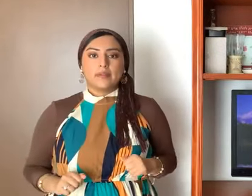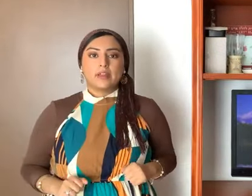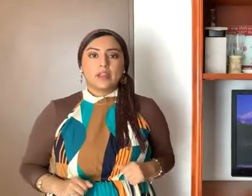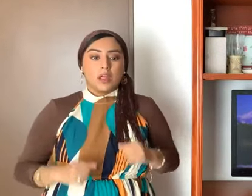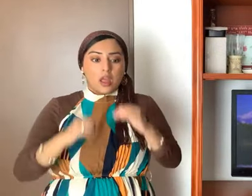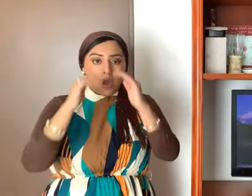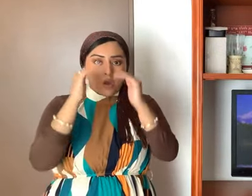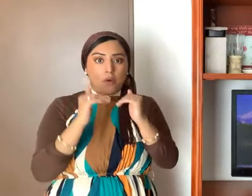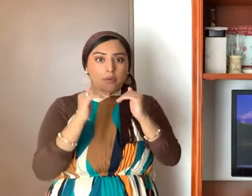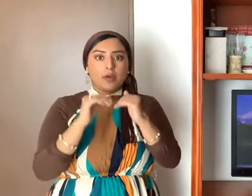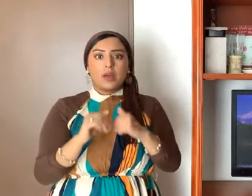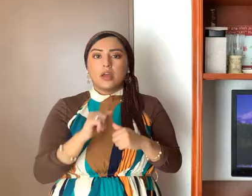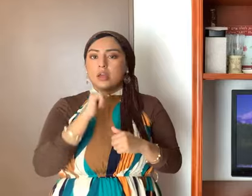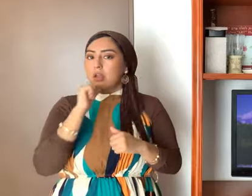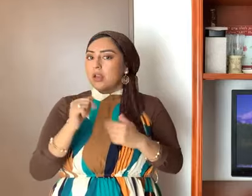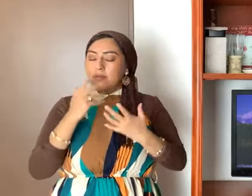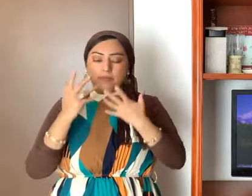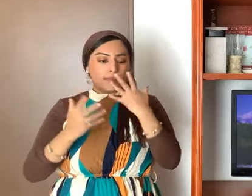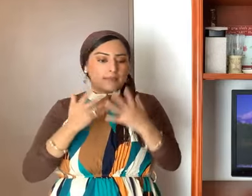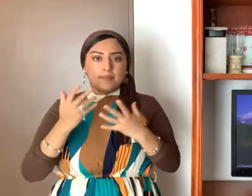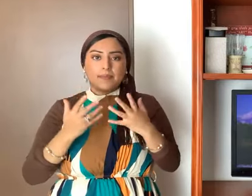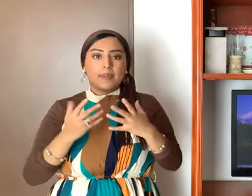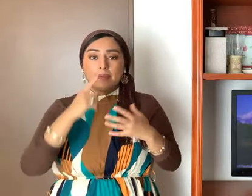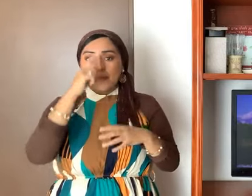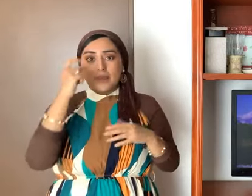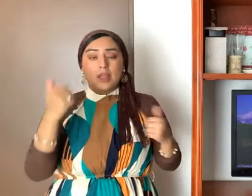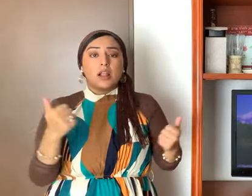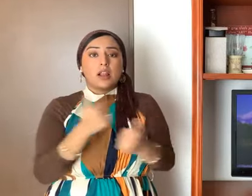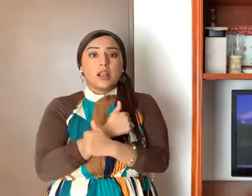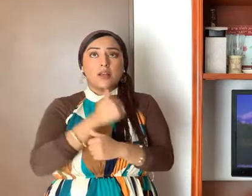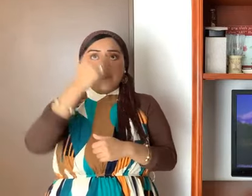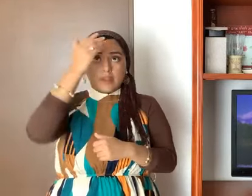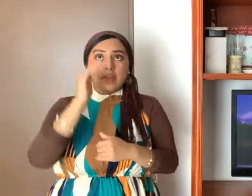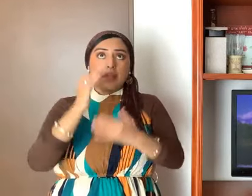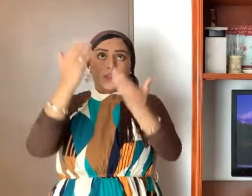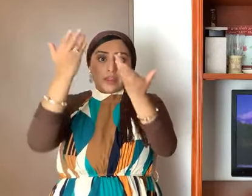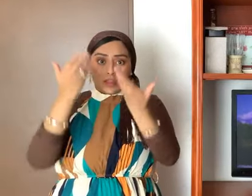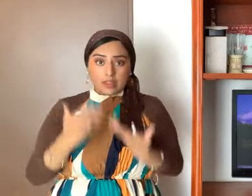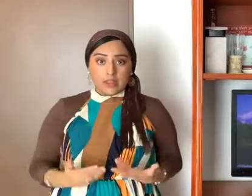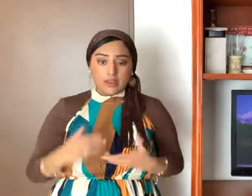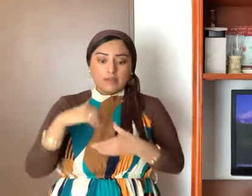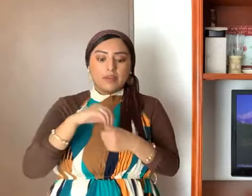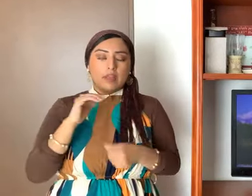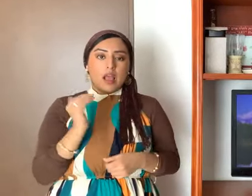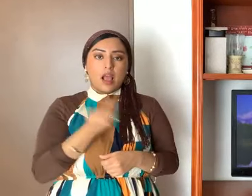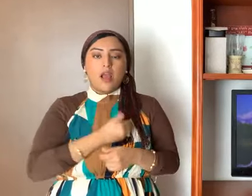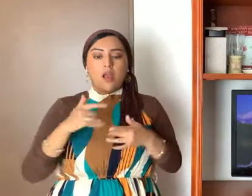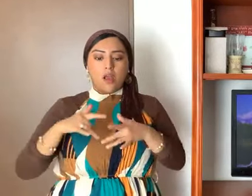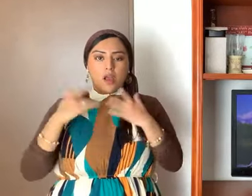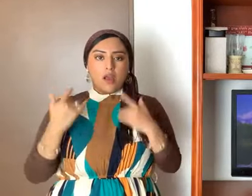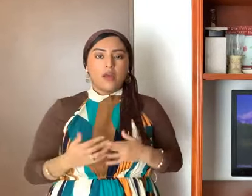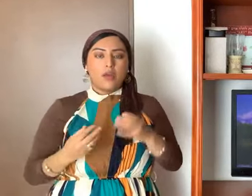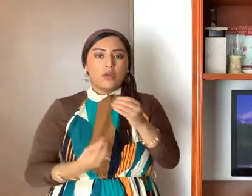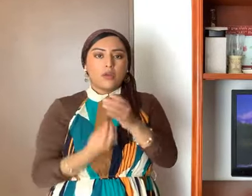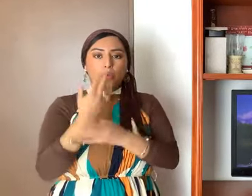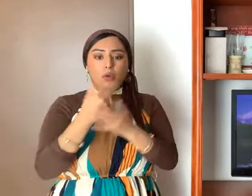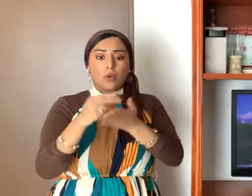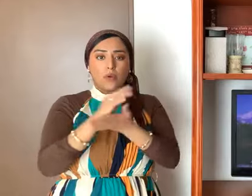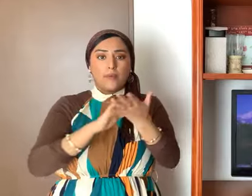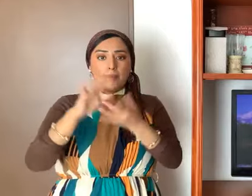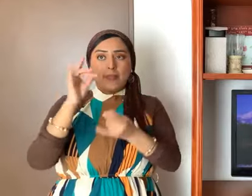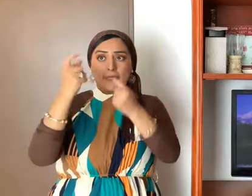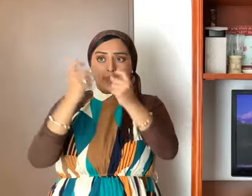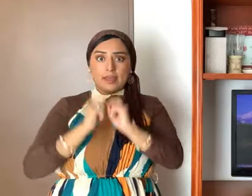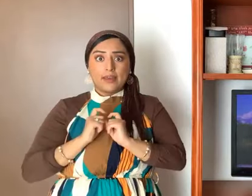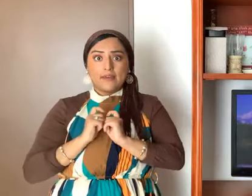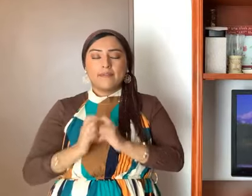la esperanza no avergüenza, porque el amor de Elohim ha sido derramado en nuestros corazones por el Ruach HaKodesh que nos fue dado.